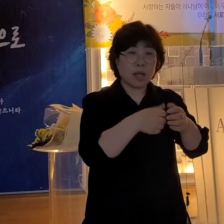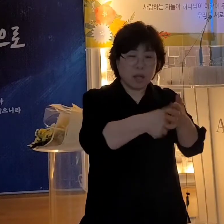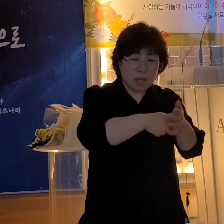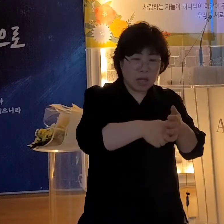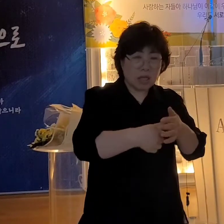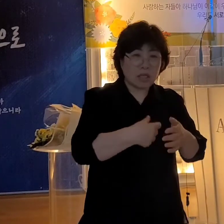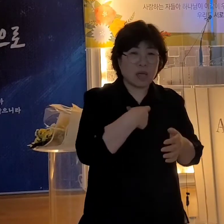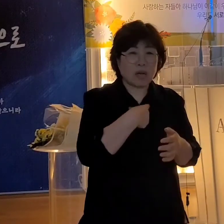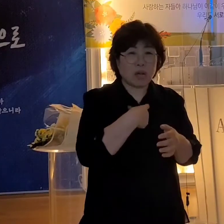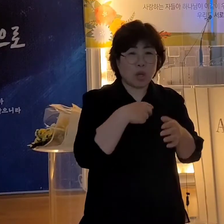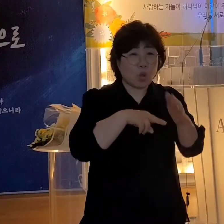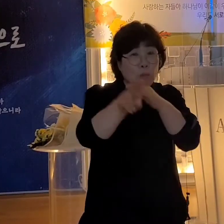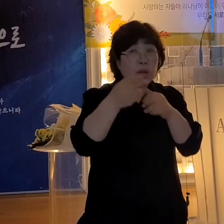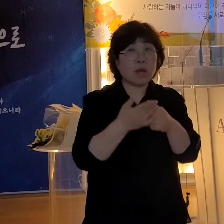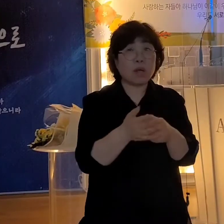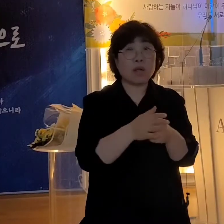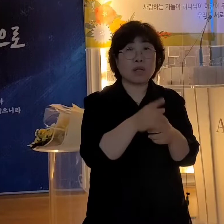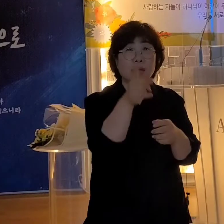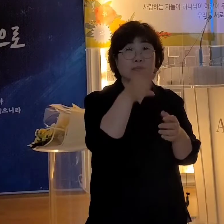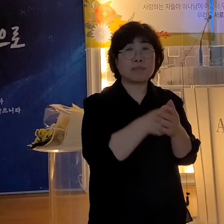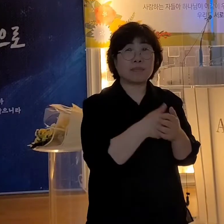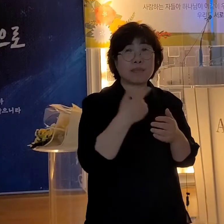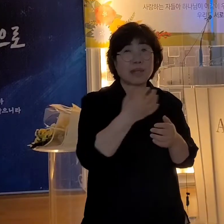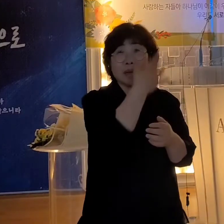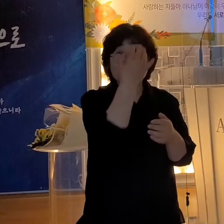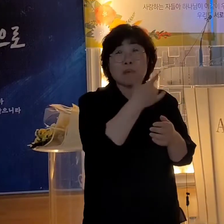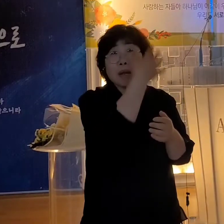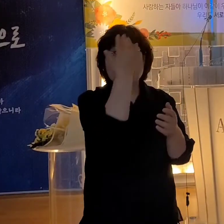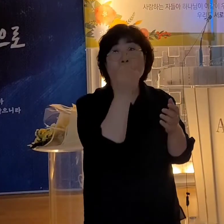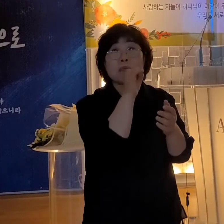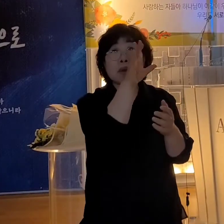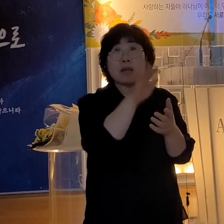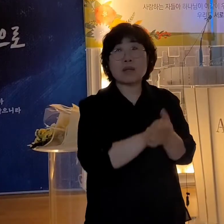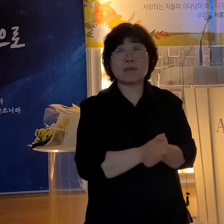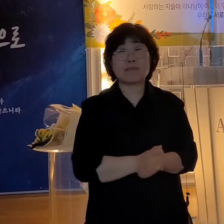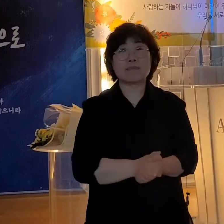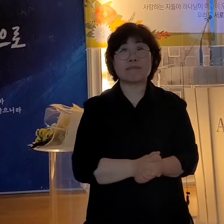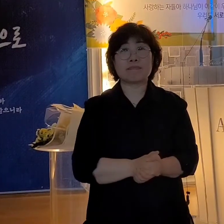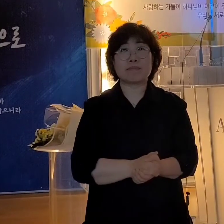인구의 한마디 아름다워.